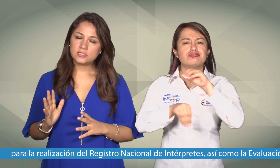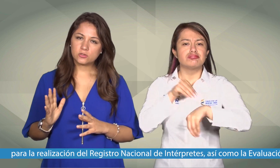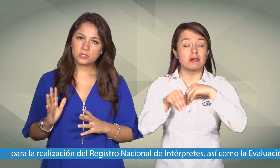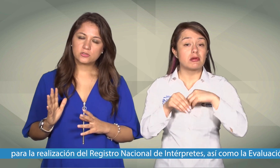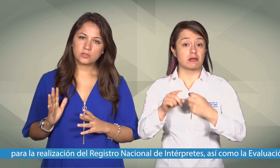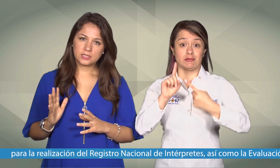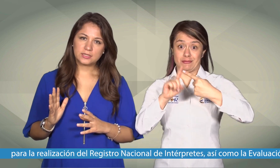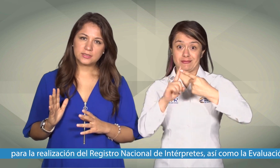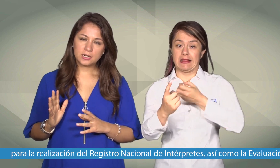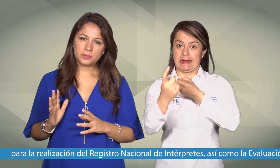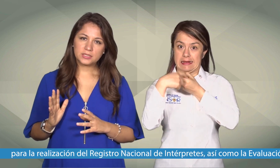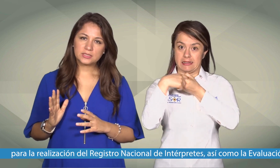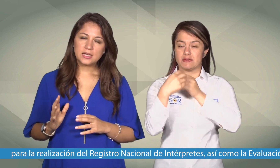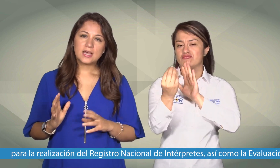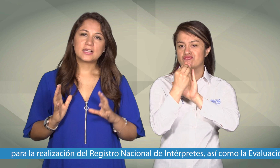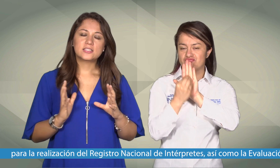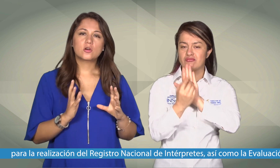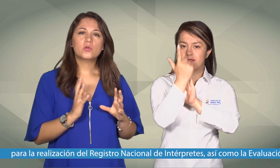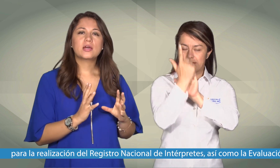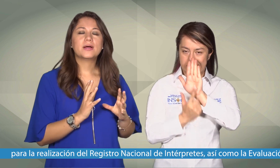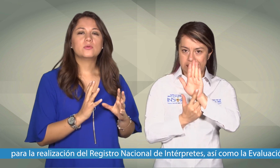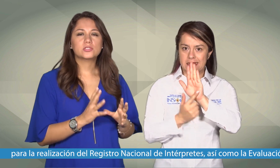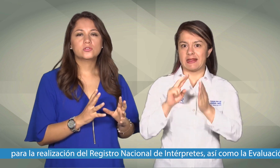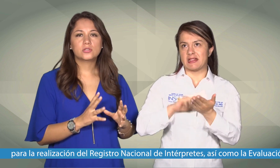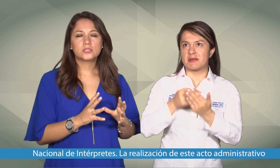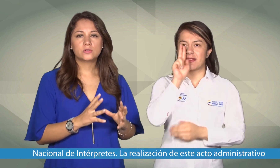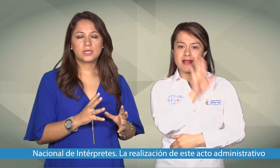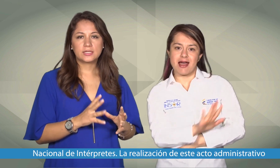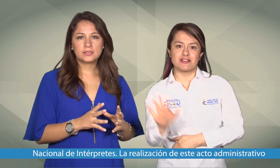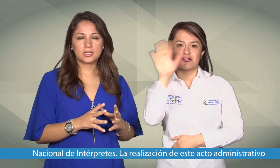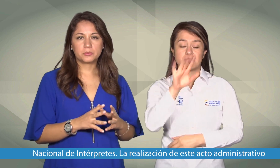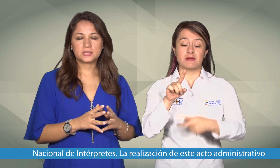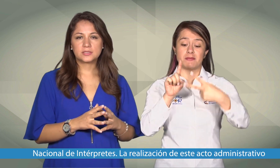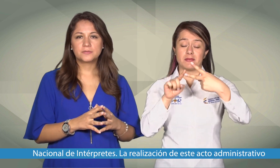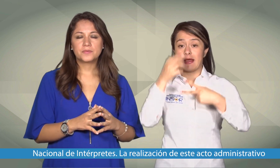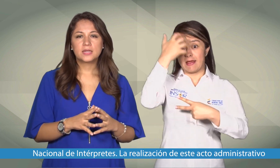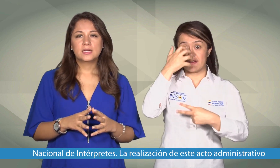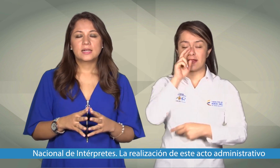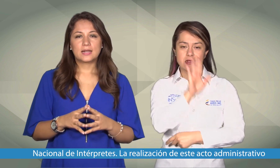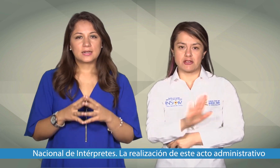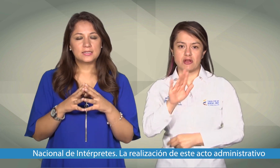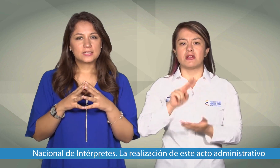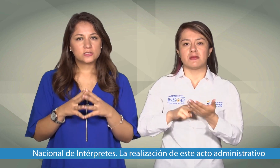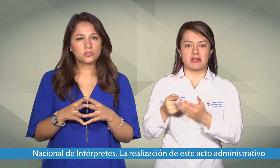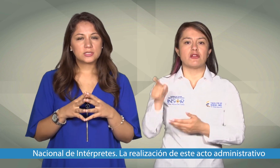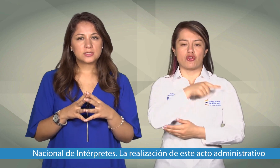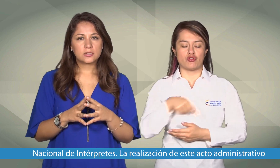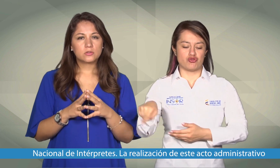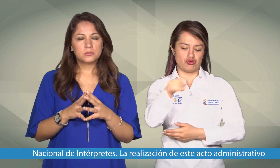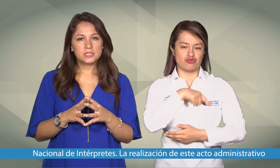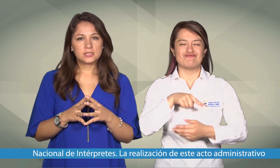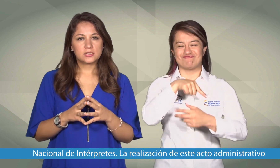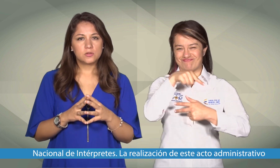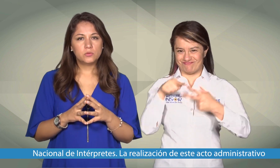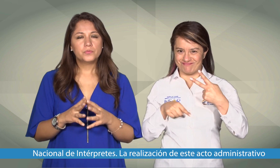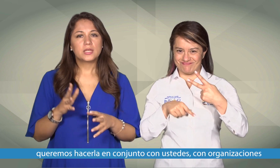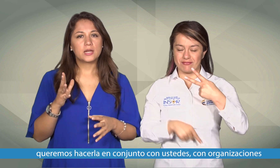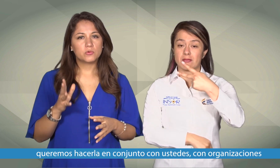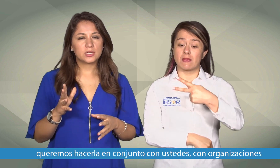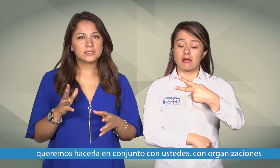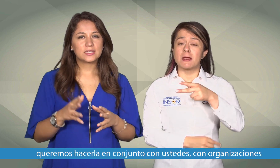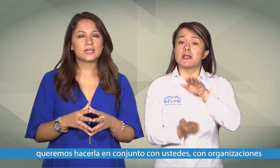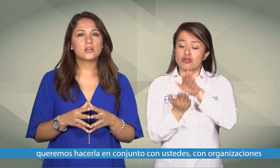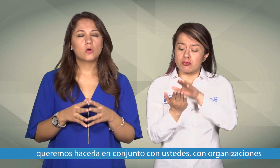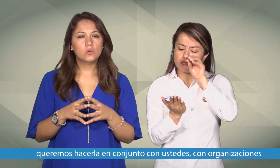del registro nacional de intérpretes, así como la evaluación nacional de intérpretes. La realización de este acto administrativo